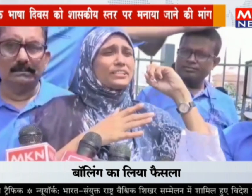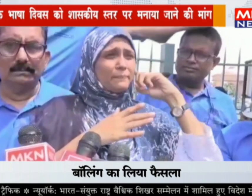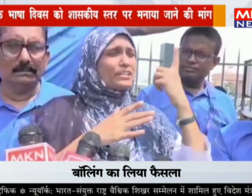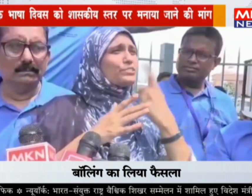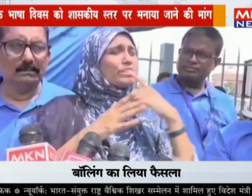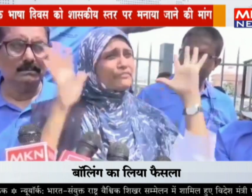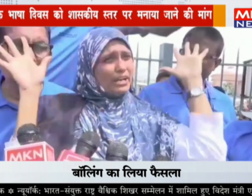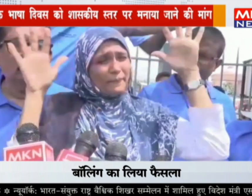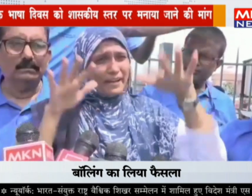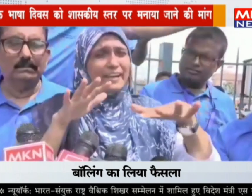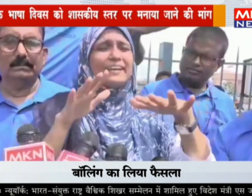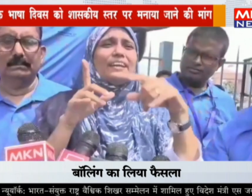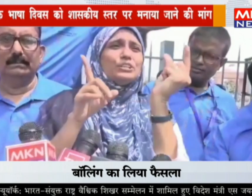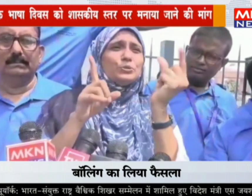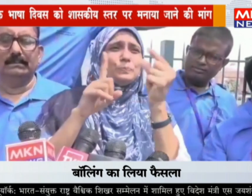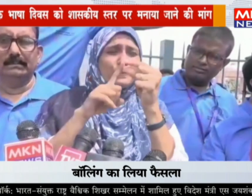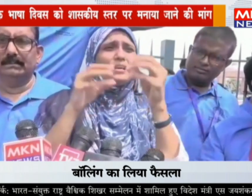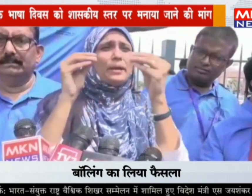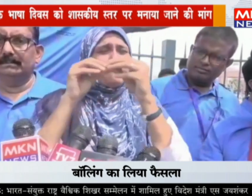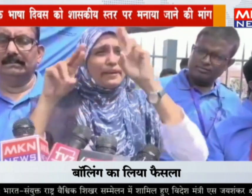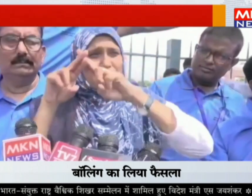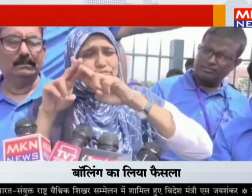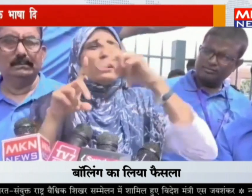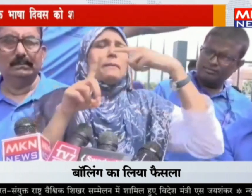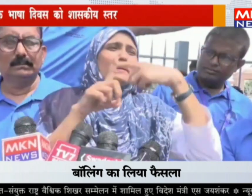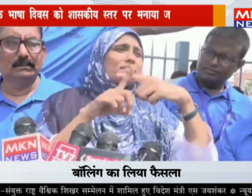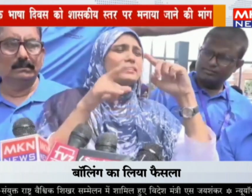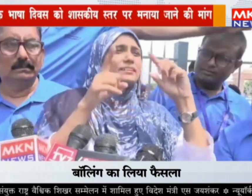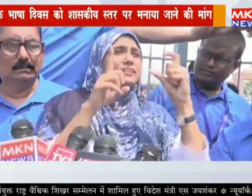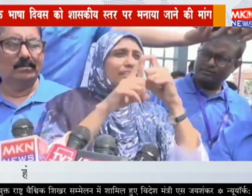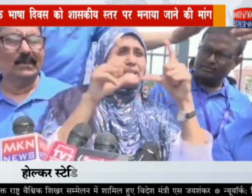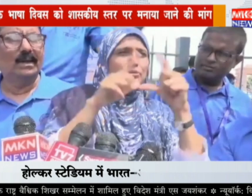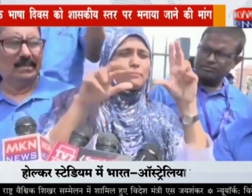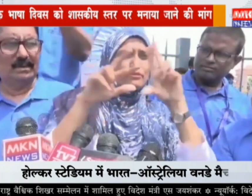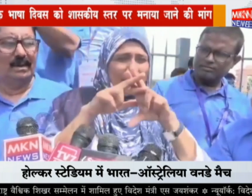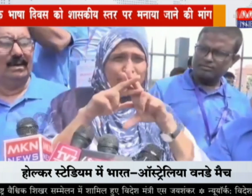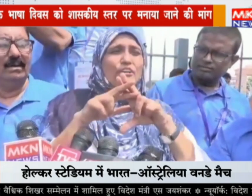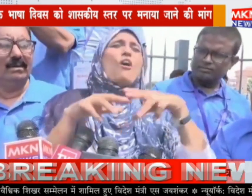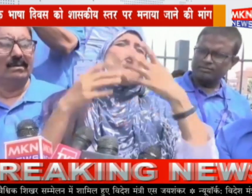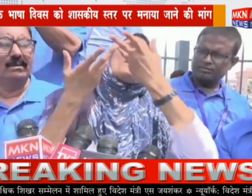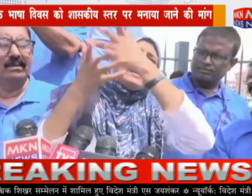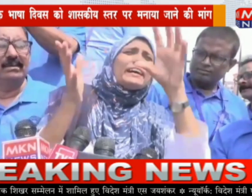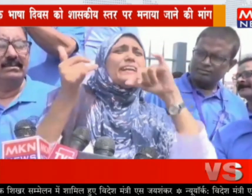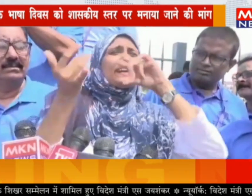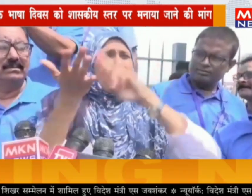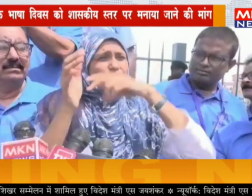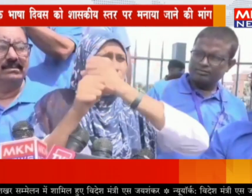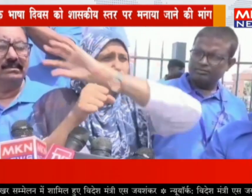जितने भी ये जो डेफ यहाँ पे आए हैं, यूपी डीएफ प्लस DWWF और अलग अलग एनजीओ